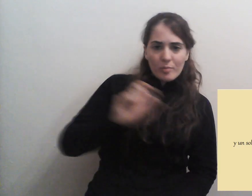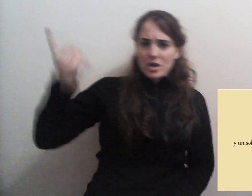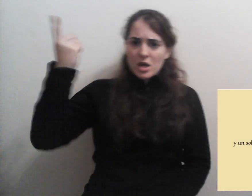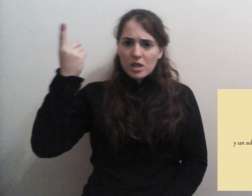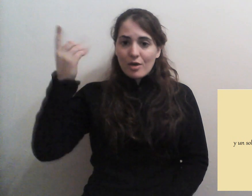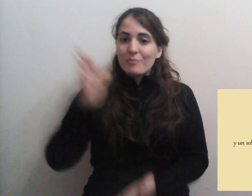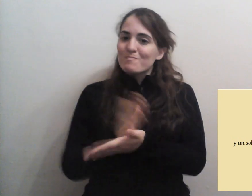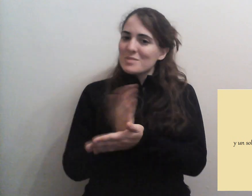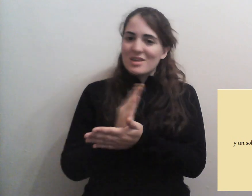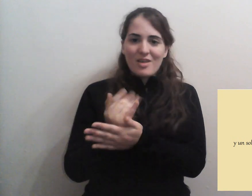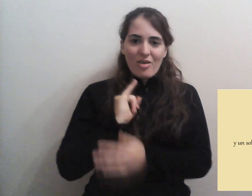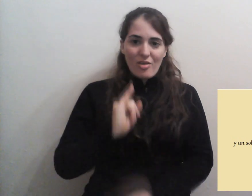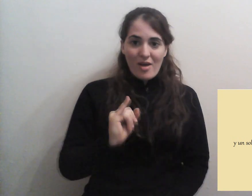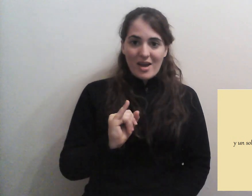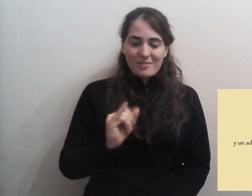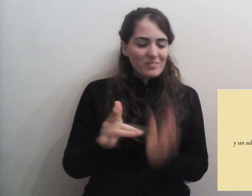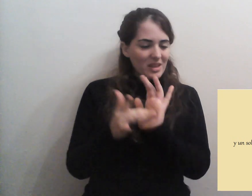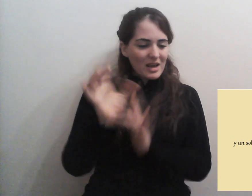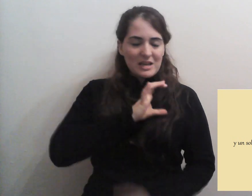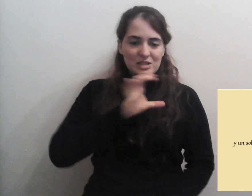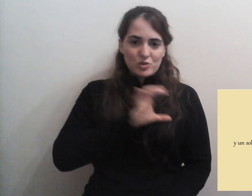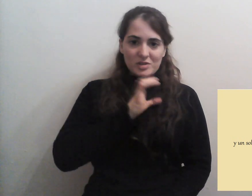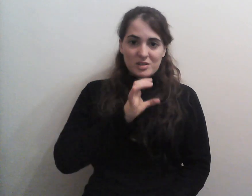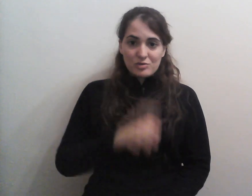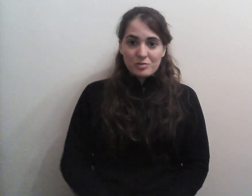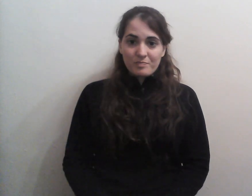hombre. Como el hermano llevando la alabanza nos citó esta mañana, Hechos